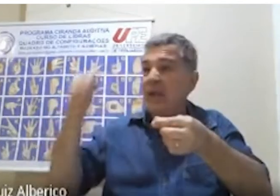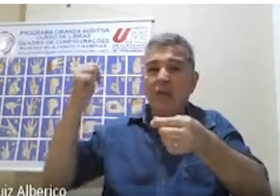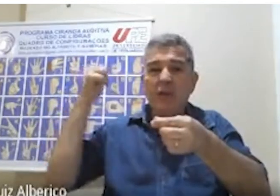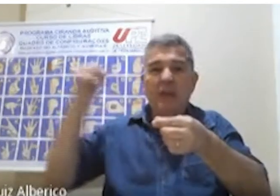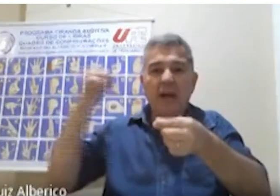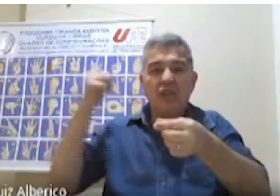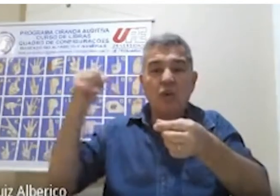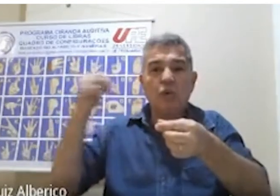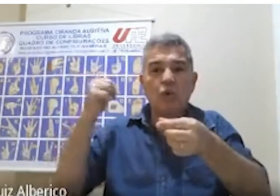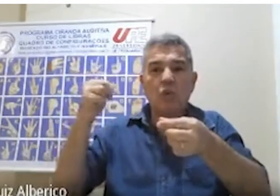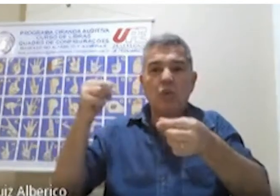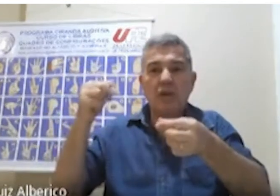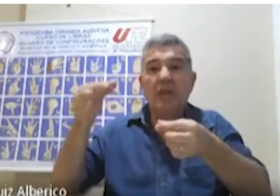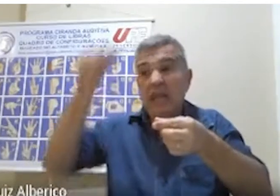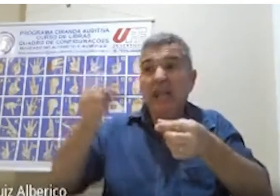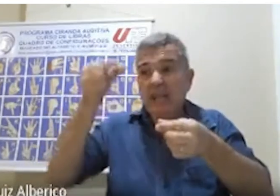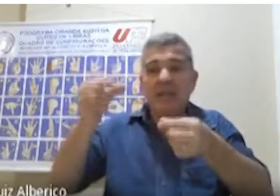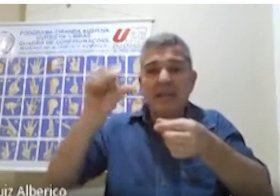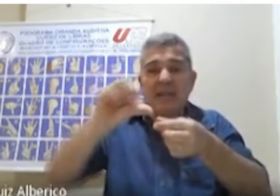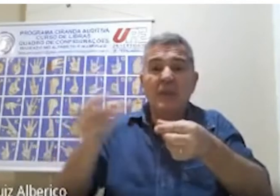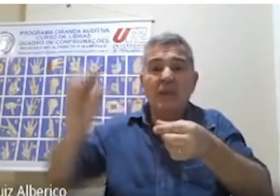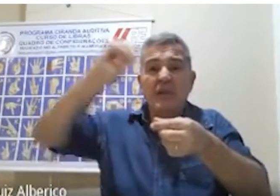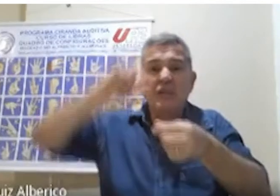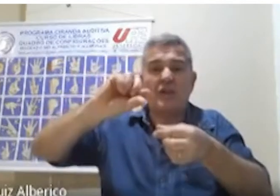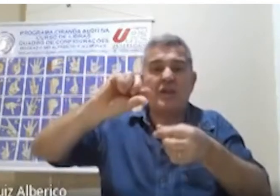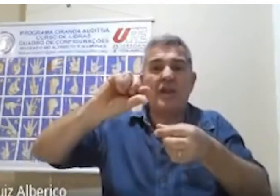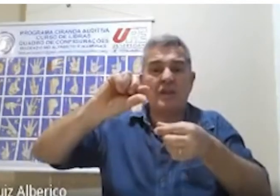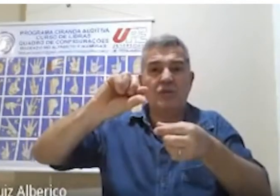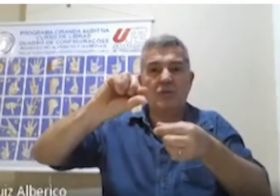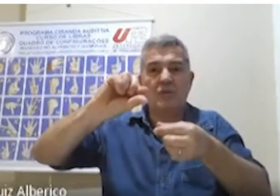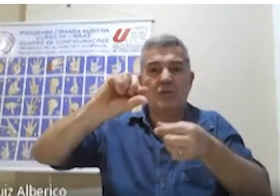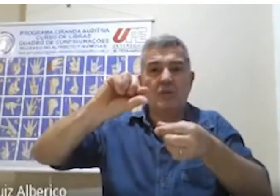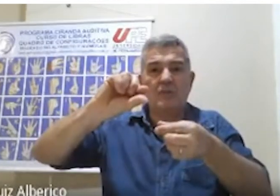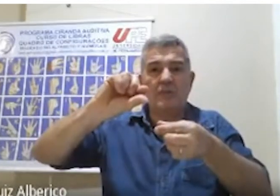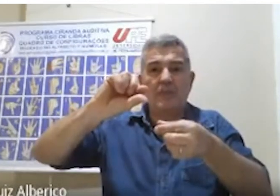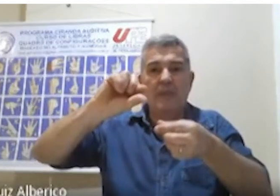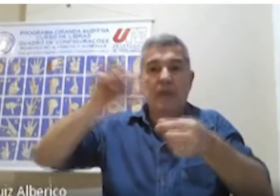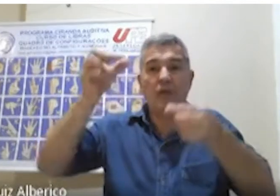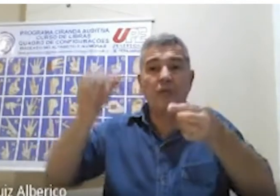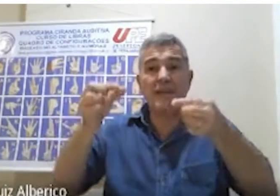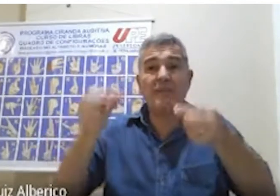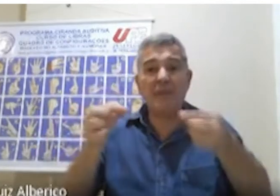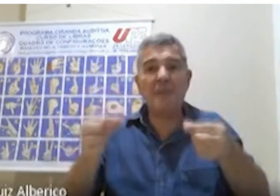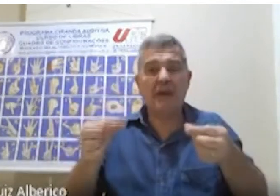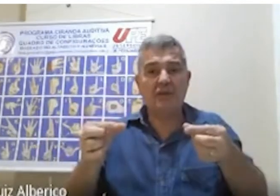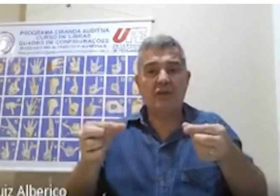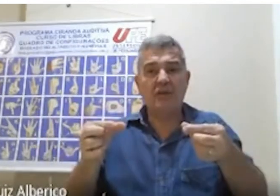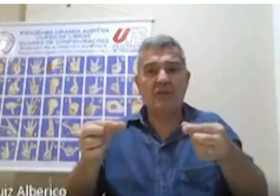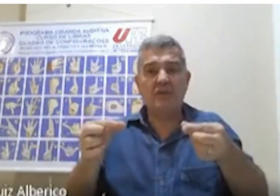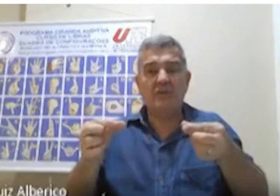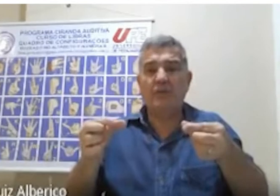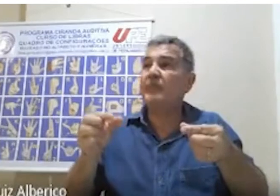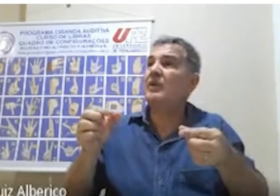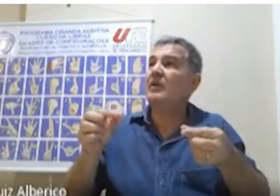e tem lá uma imagem com o tubo, ele já está sabendo que isto aqui é isso. Agora vamos usar a mesma imagem.